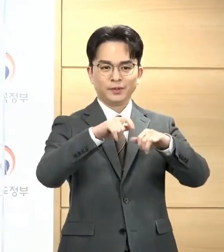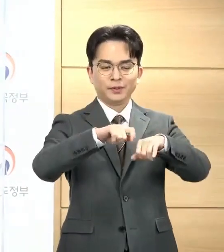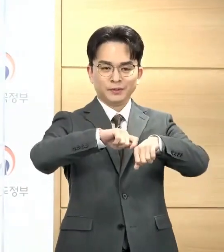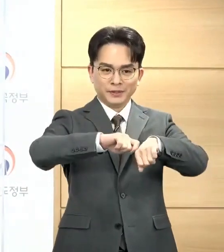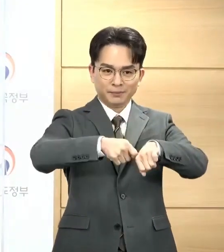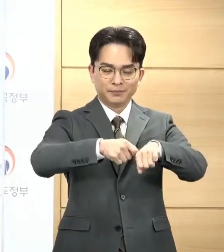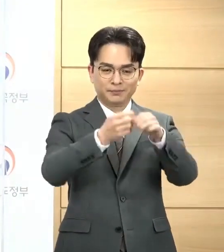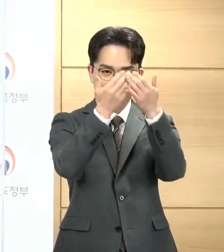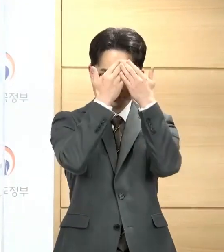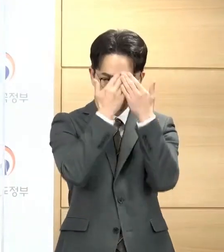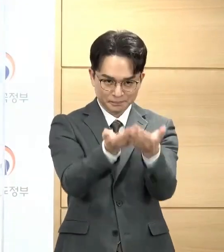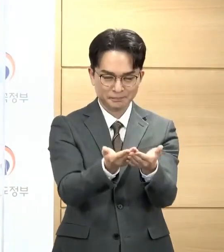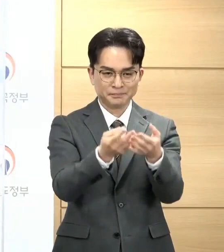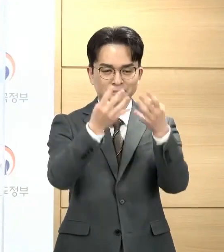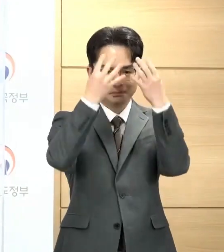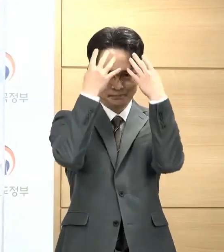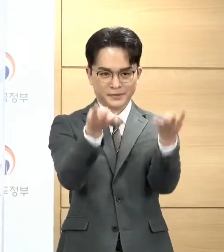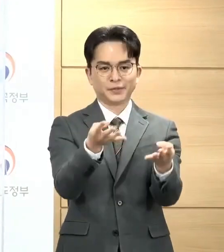단행합니다